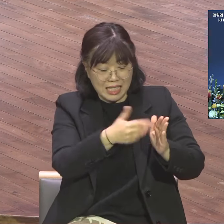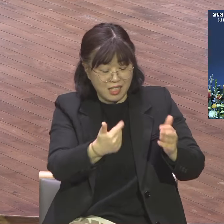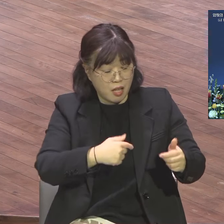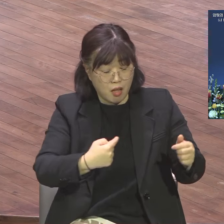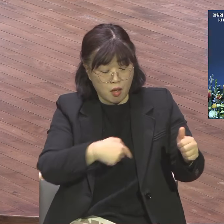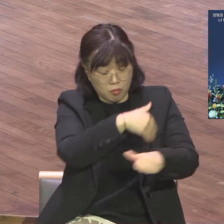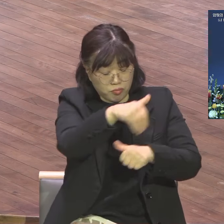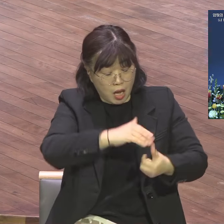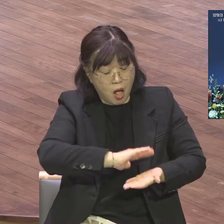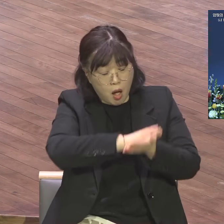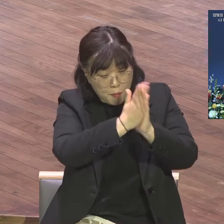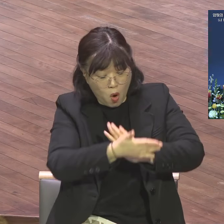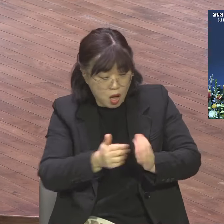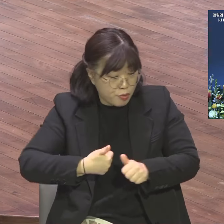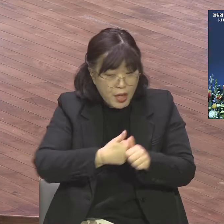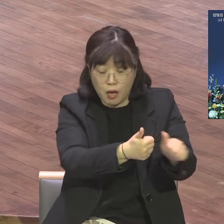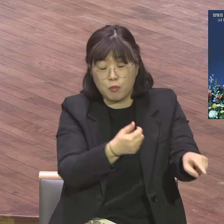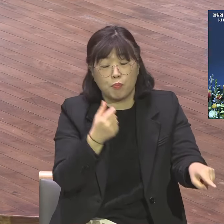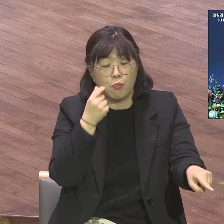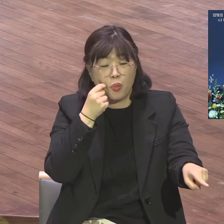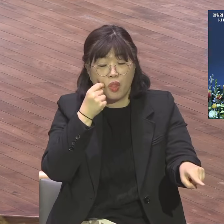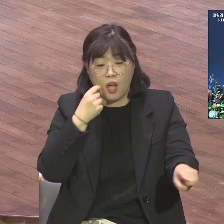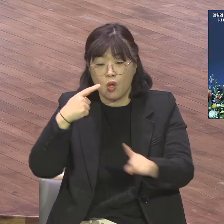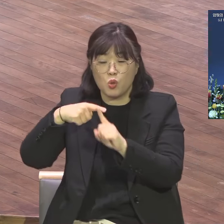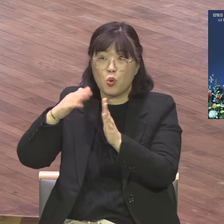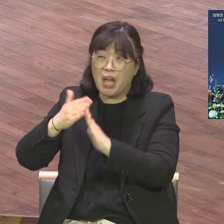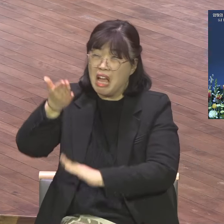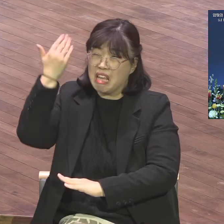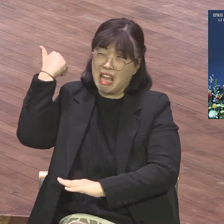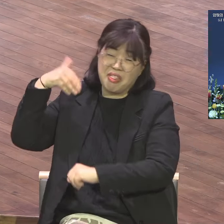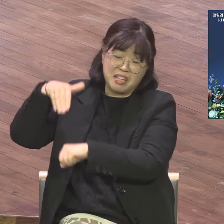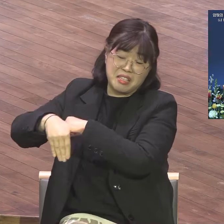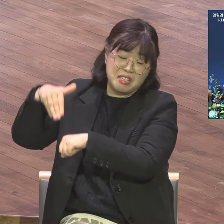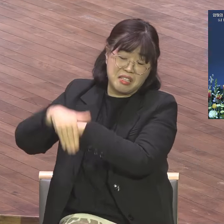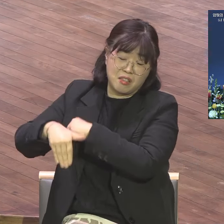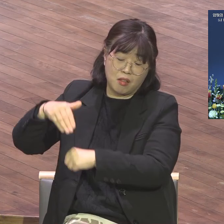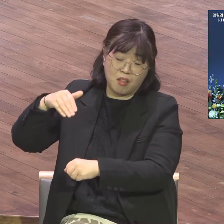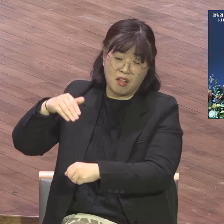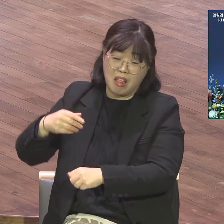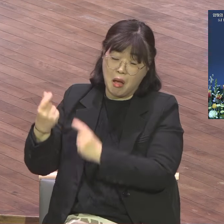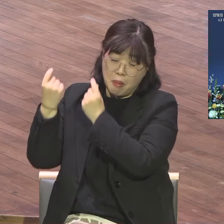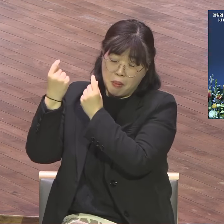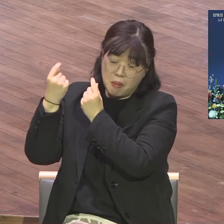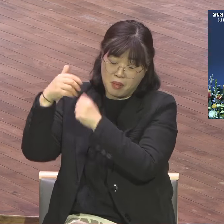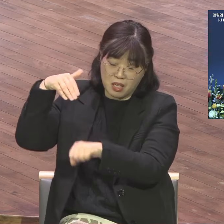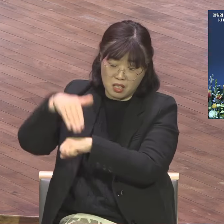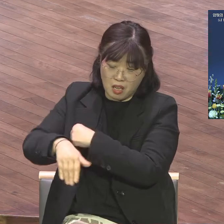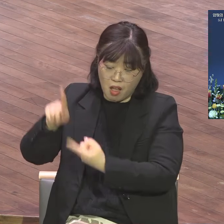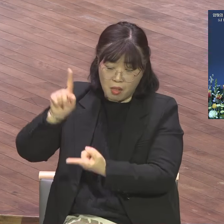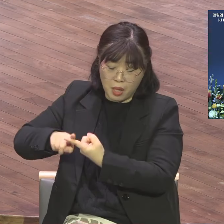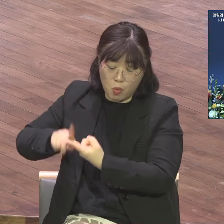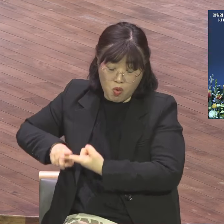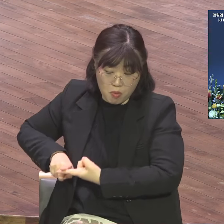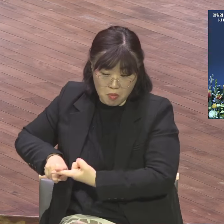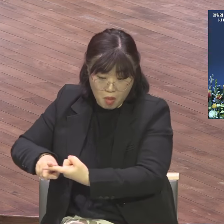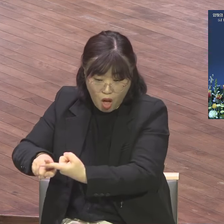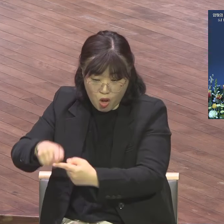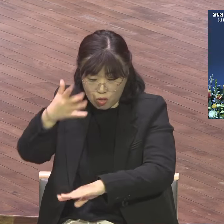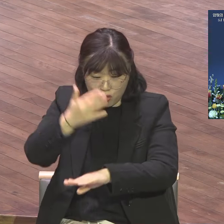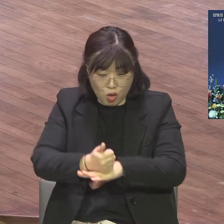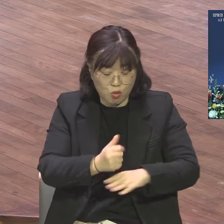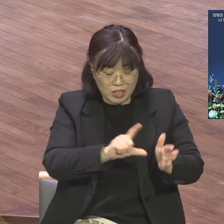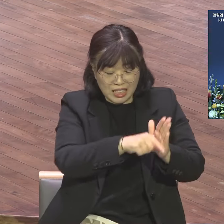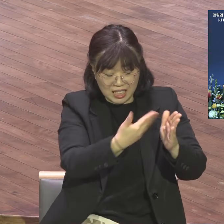왔다, 넘다다. 그게 무슨 교회입니까? 생명력이 없으니까 말씀 성취가 안 되니까